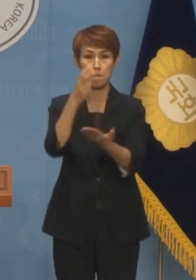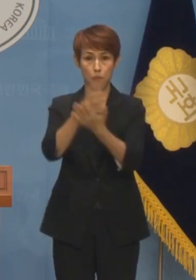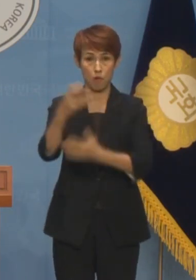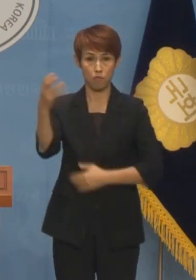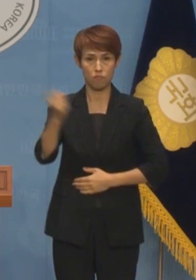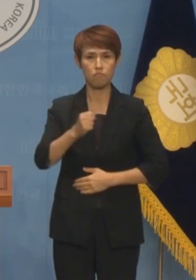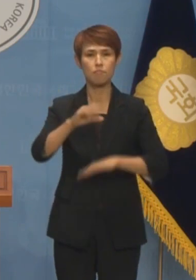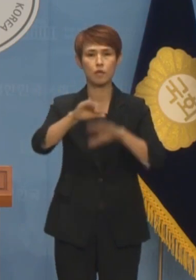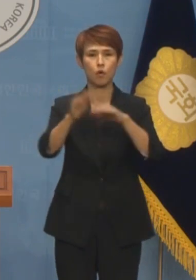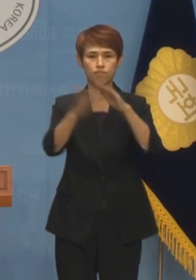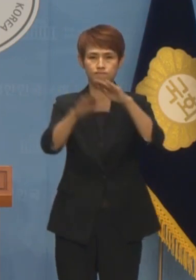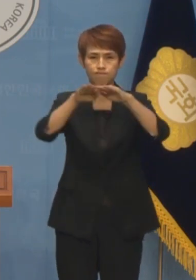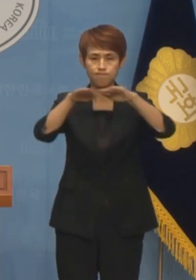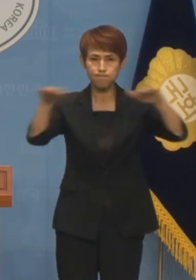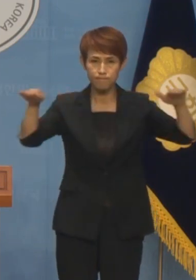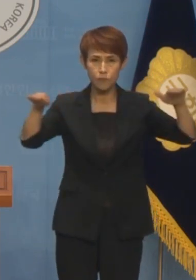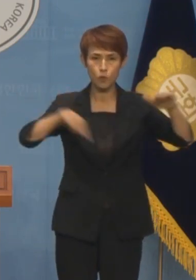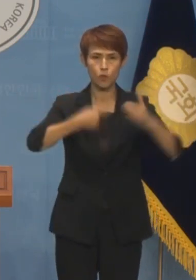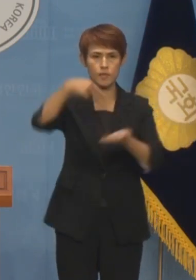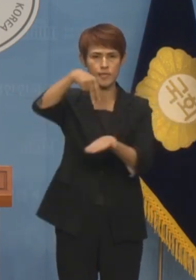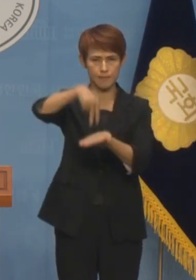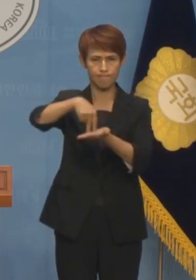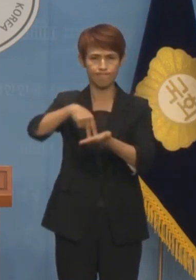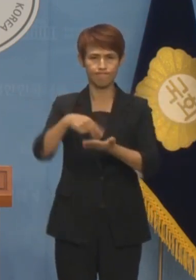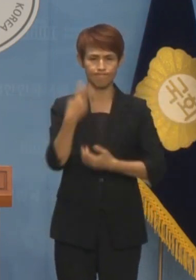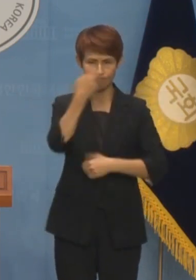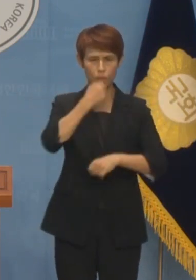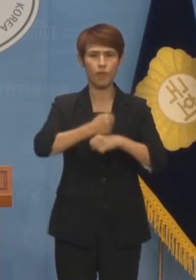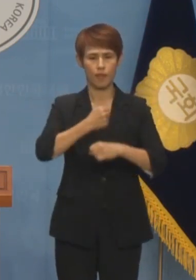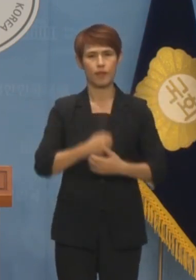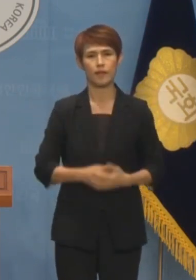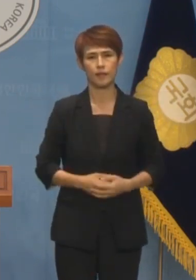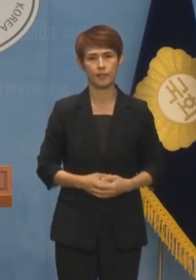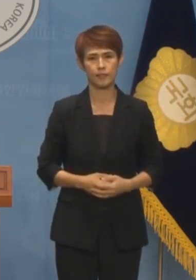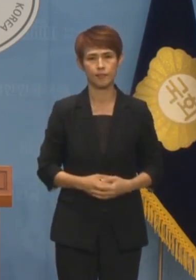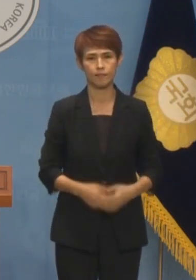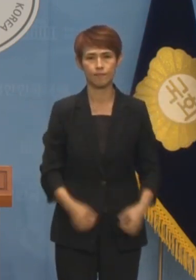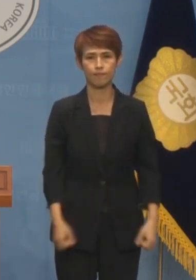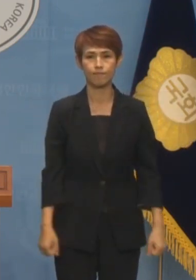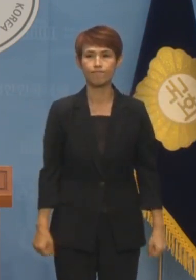방송의 공정성과 독립성을 지켜내겠습니다.